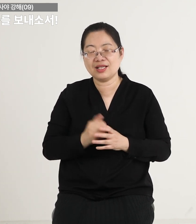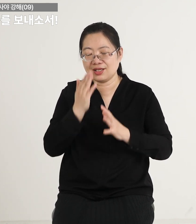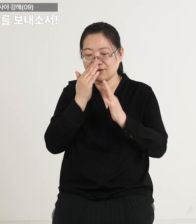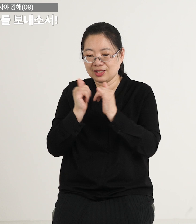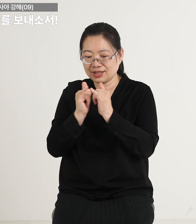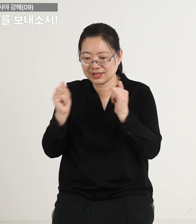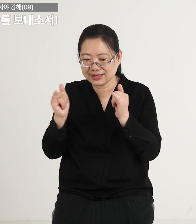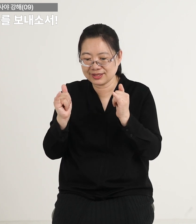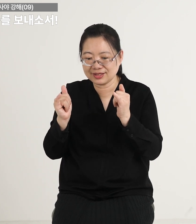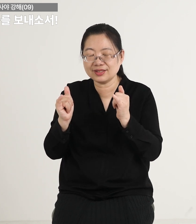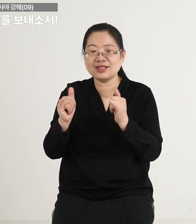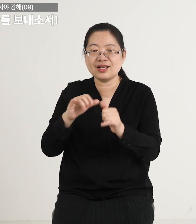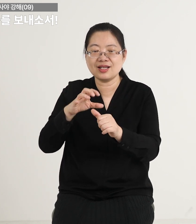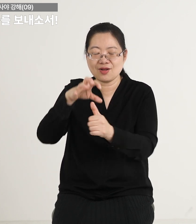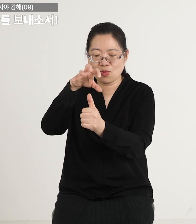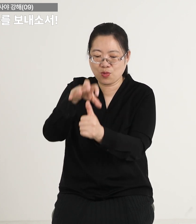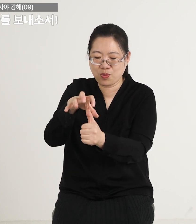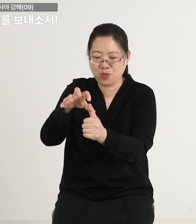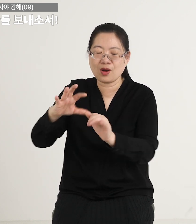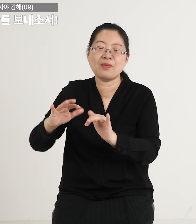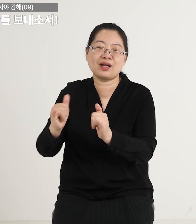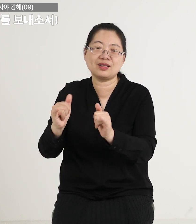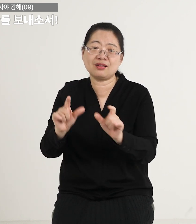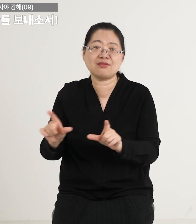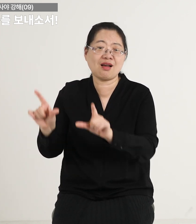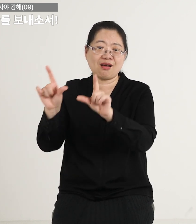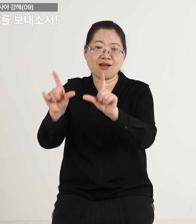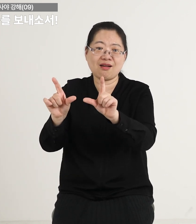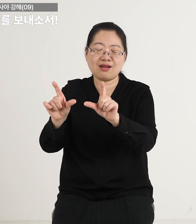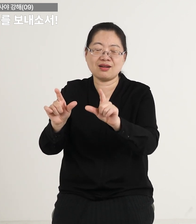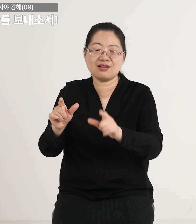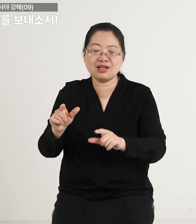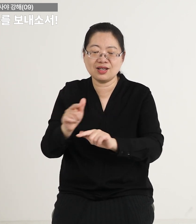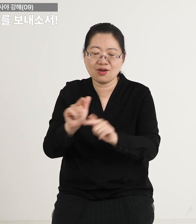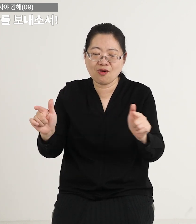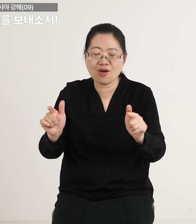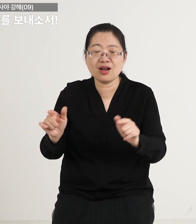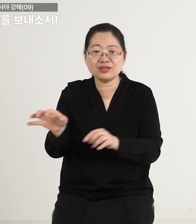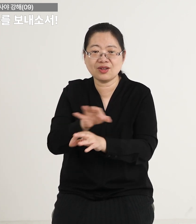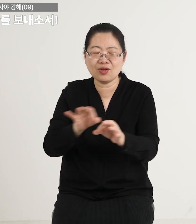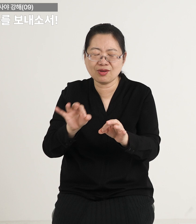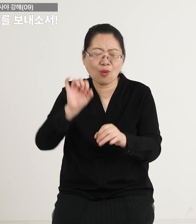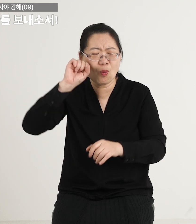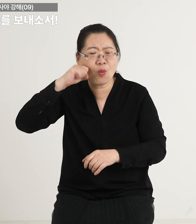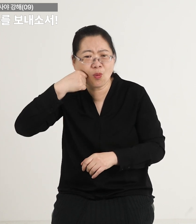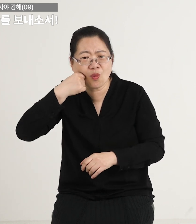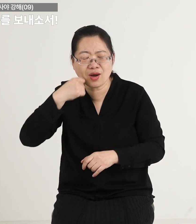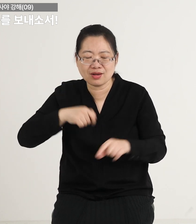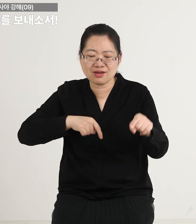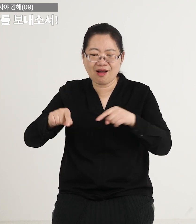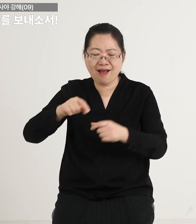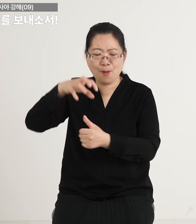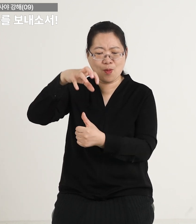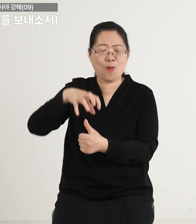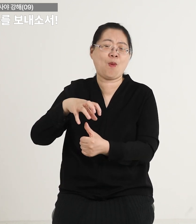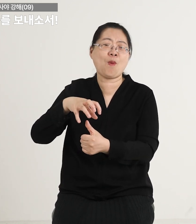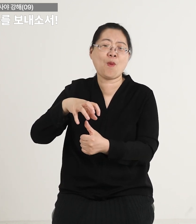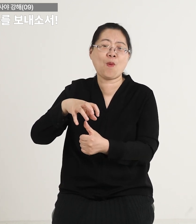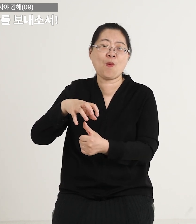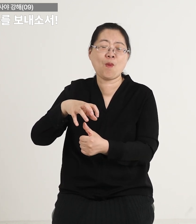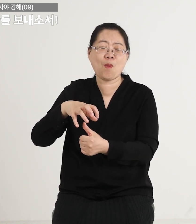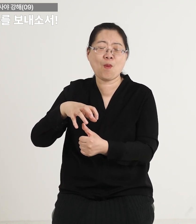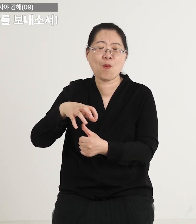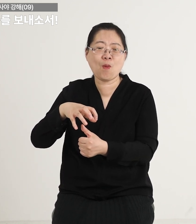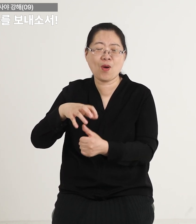히브리인들은 식민지 백성이 되어서 여러 가지 경제적인 환란과 정치적인 억압 속에